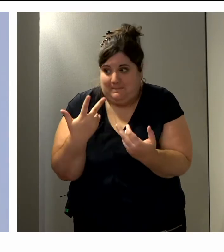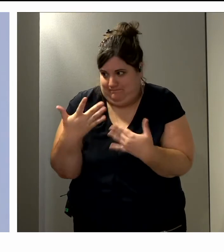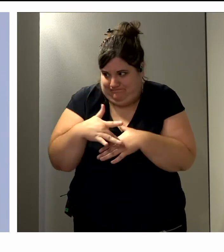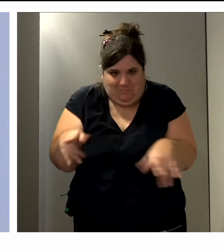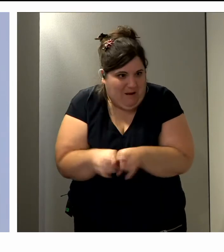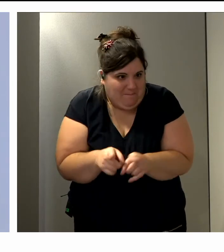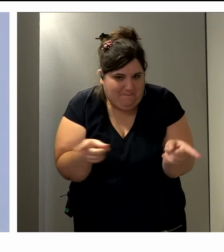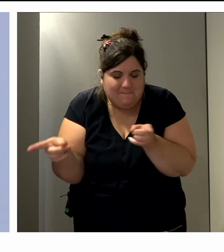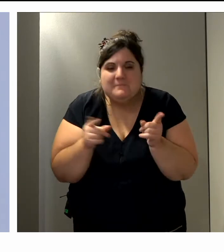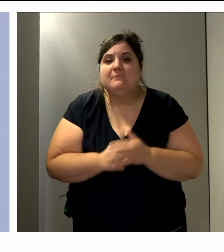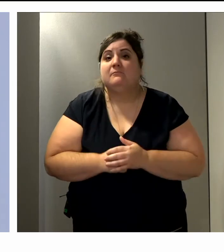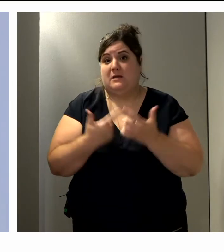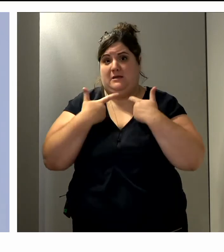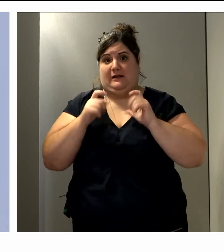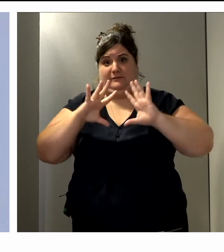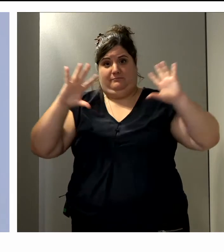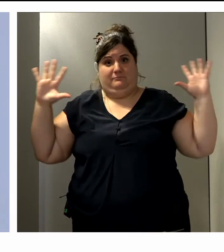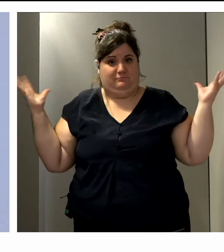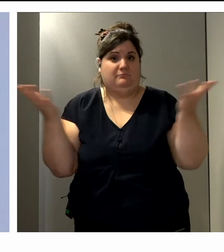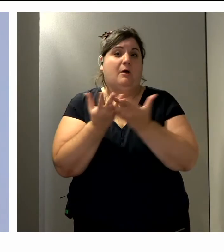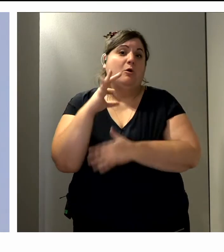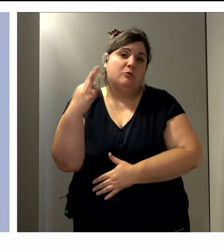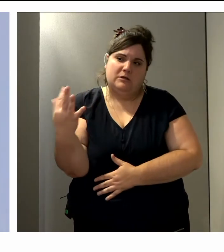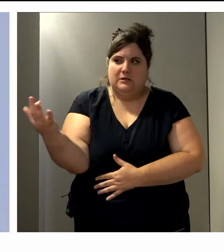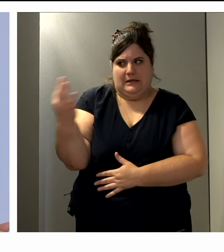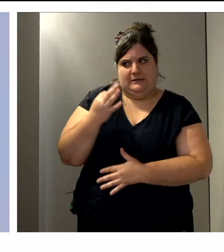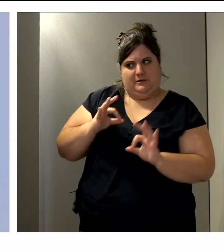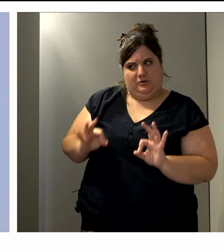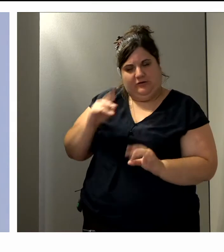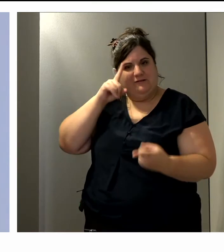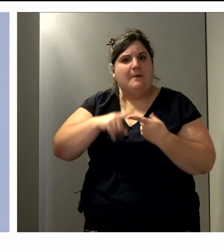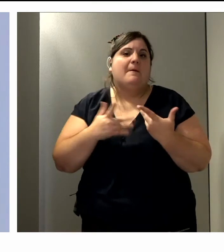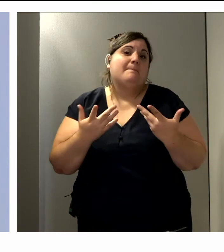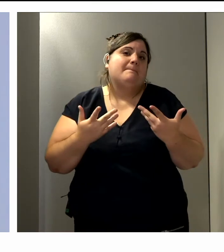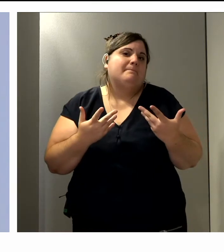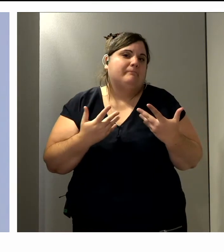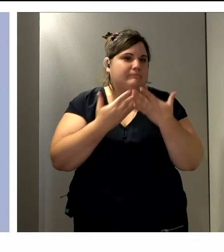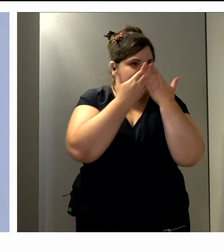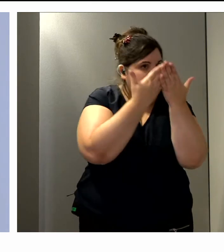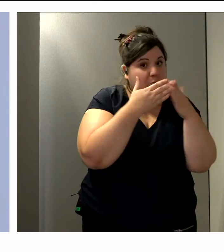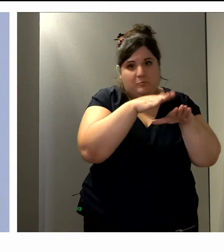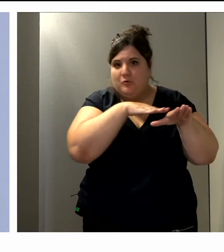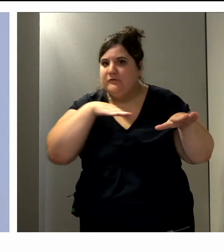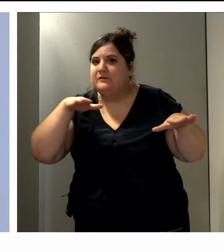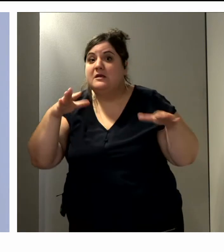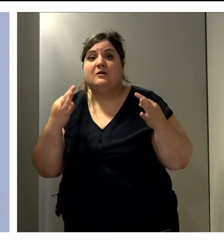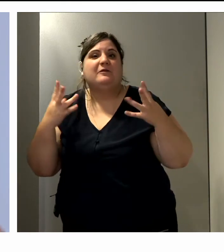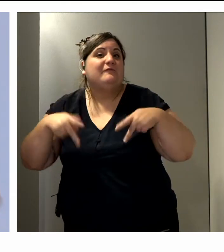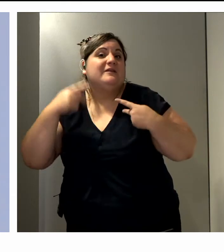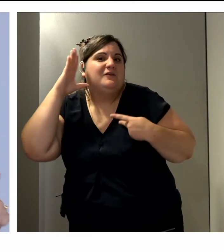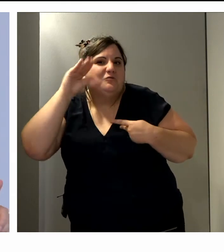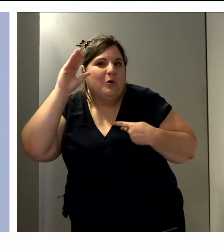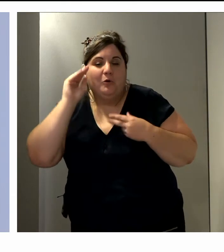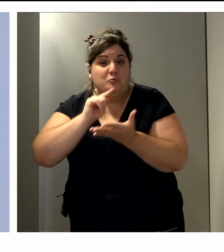l'accessibilité dans toutes ses dimensions, et y compris, vous avez insisté sur les temps de vie étudiante et les lieux de vie